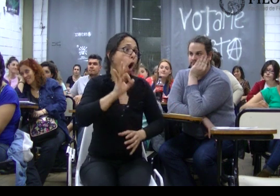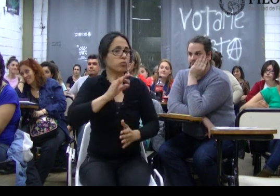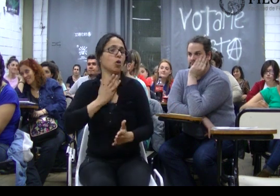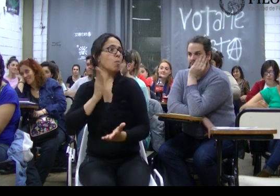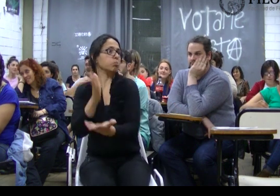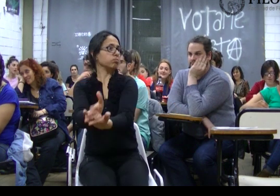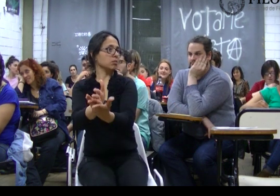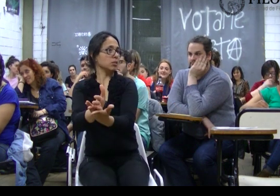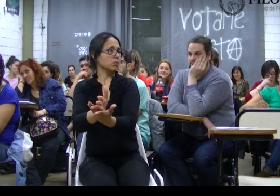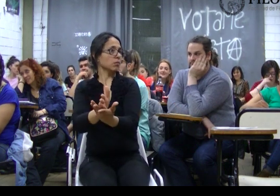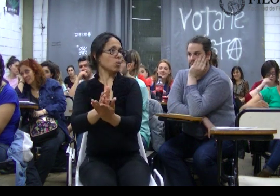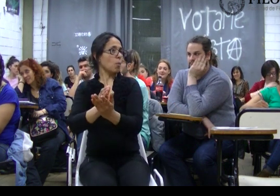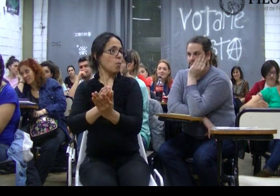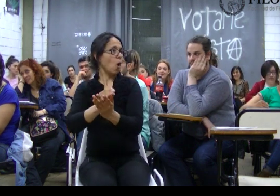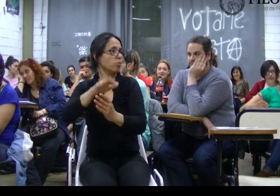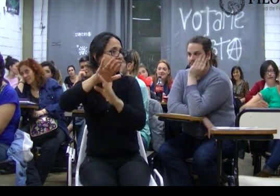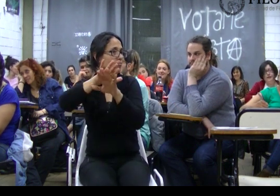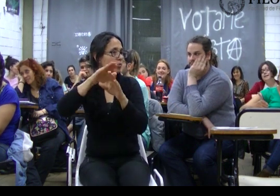Muchas